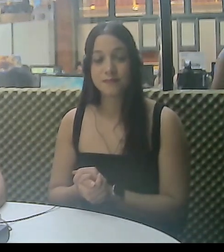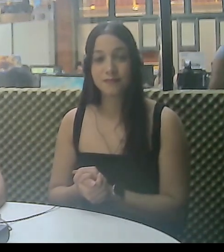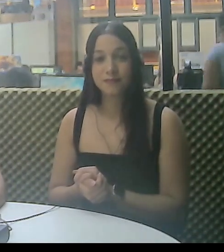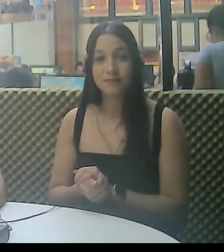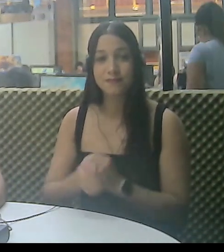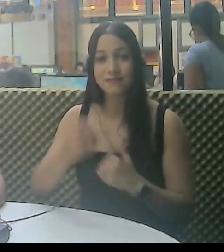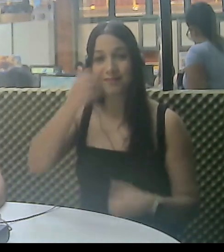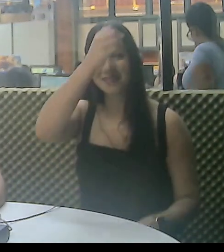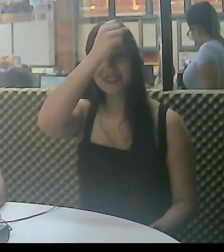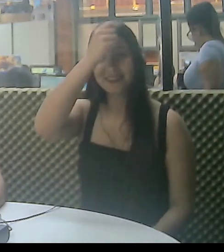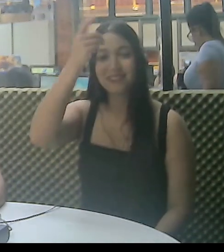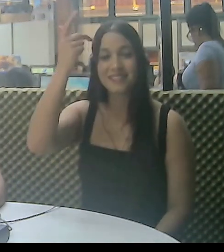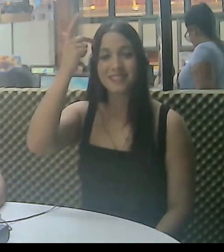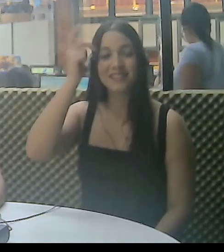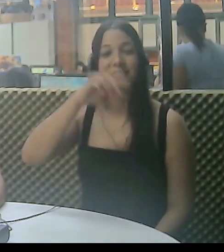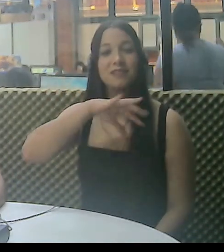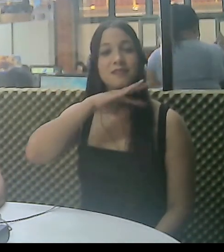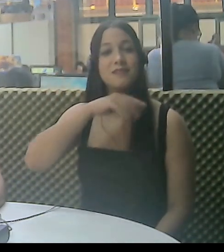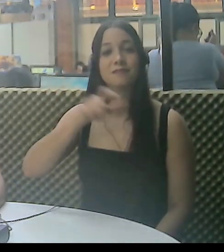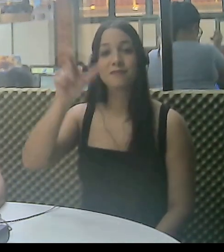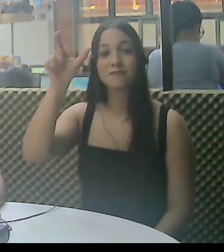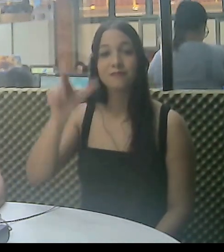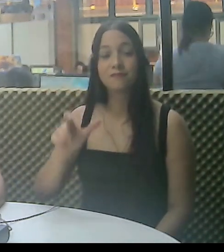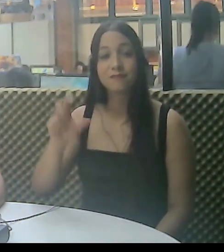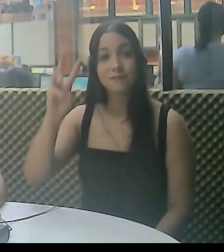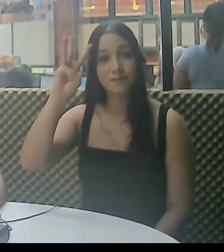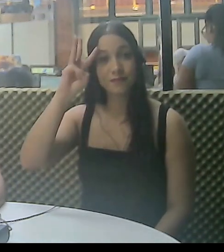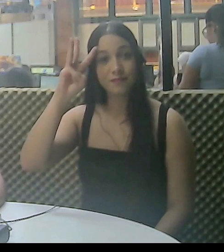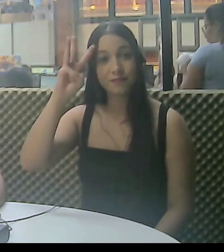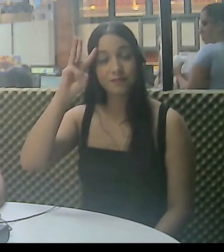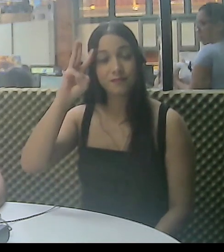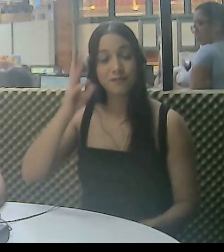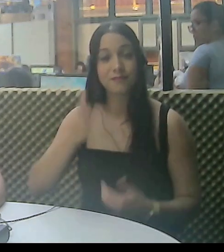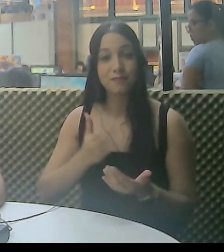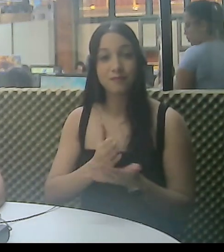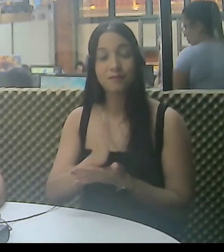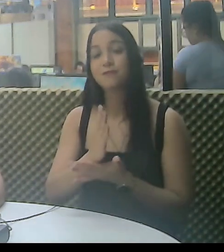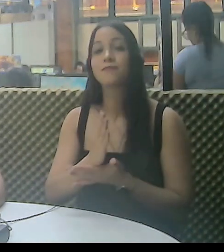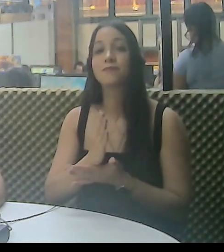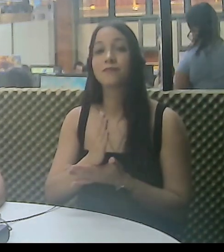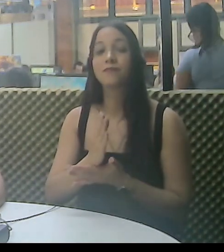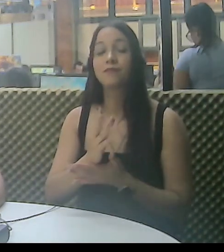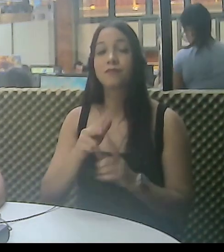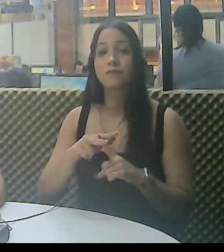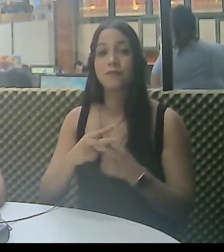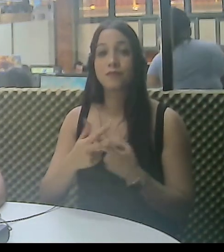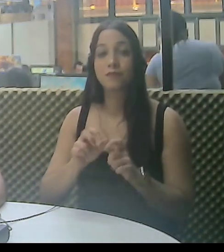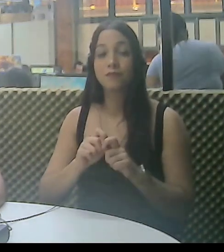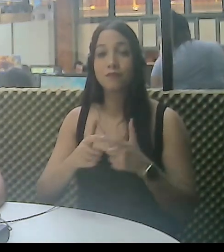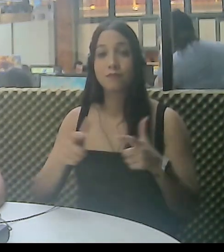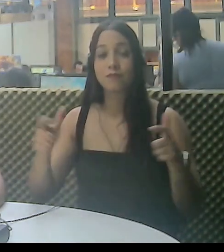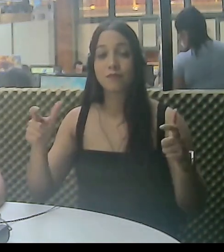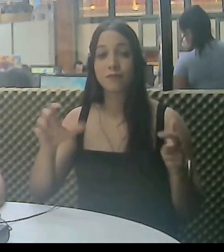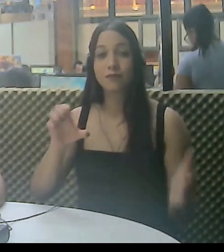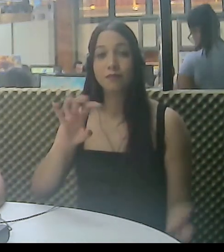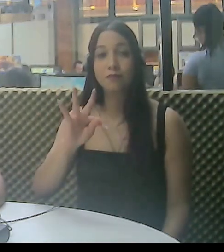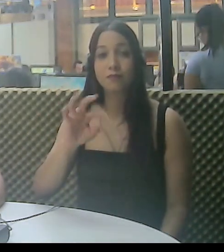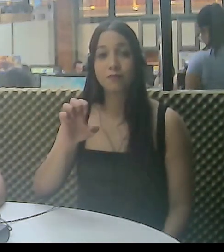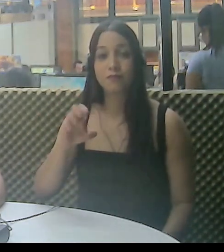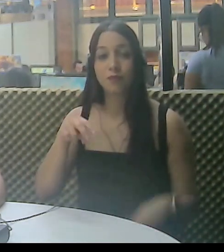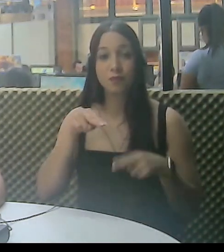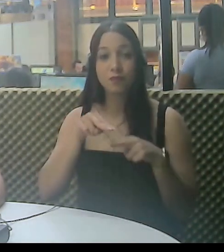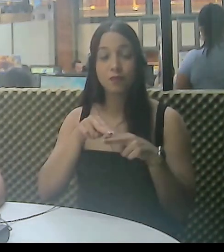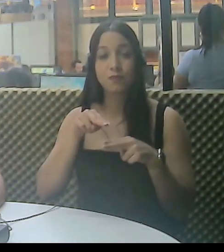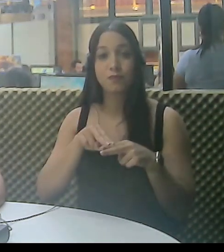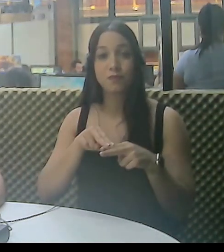O prefeito Adelmo Leão autorizou nesta última terça-feira o início da reforma e ampliação da Eti Uberabinha. A obra tem o objetivo de